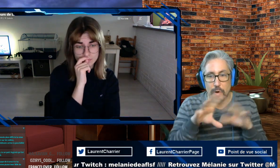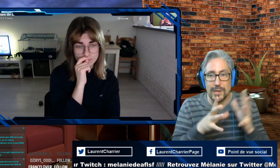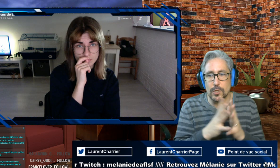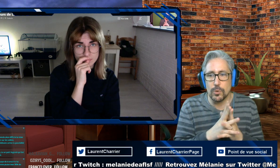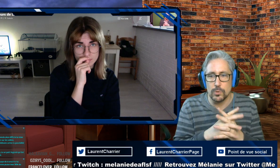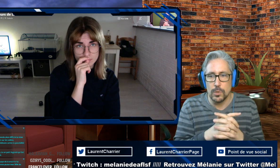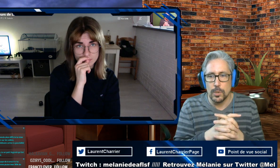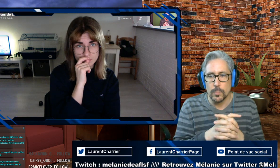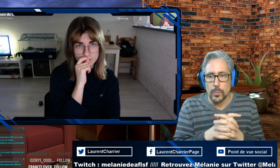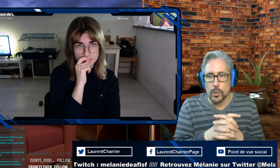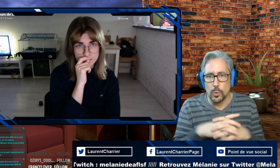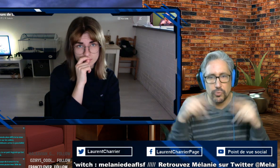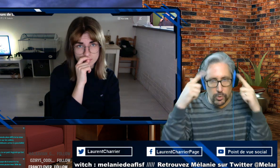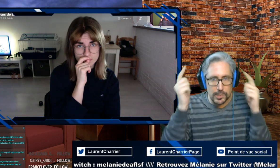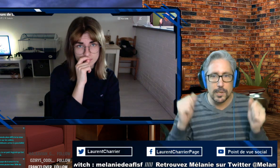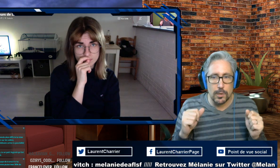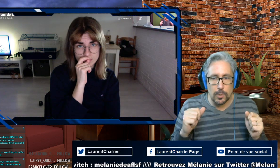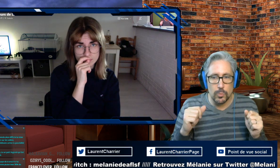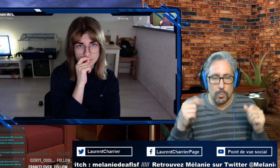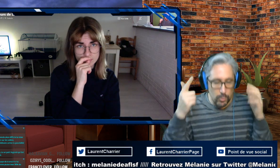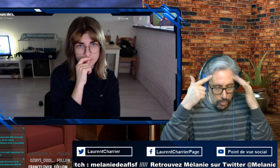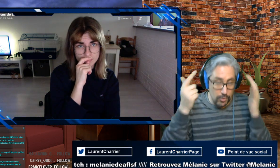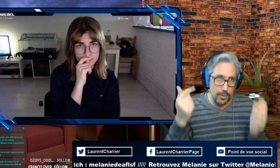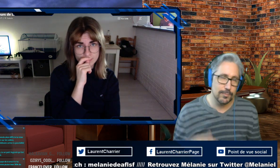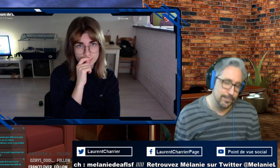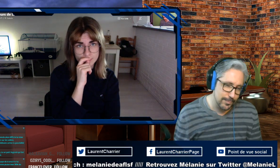dans un format qui est reconnu. Donc pour retenir,